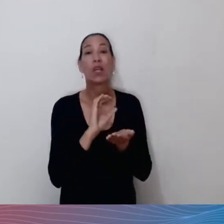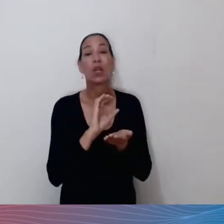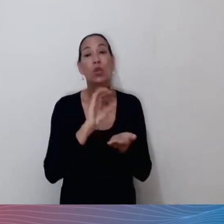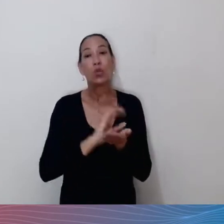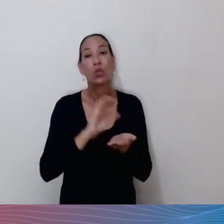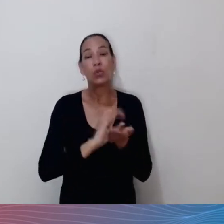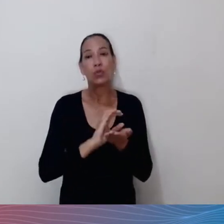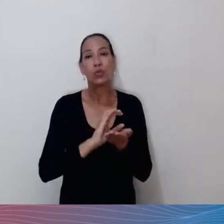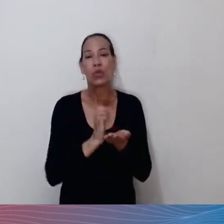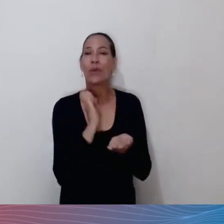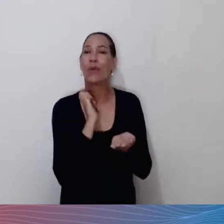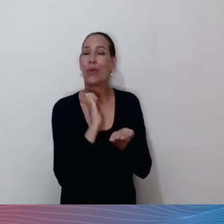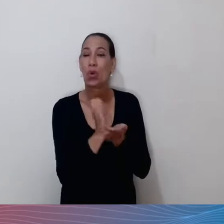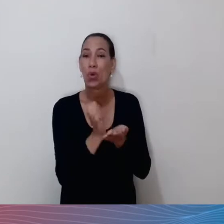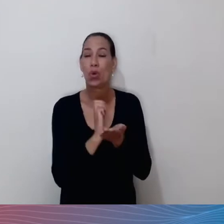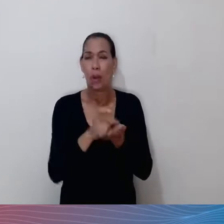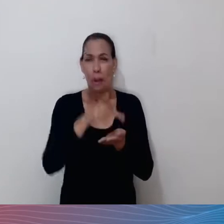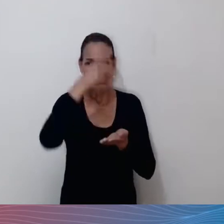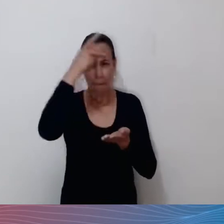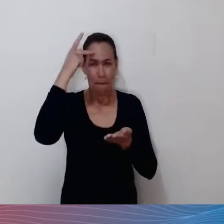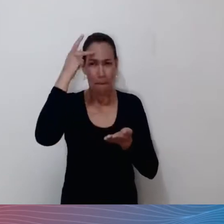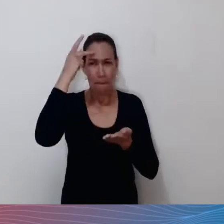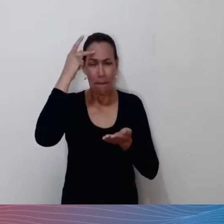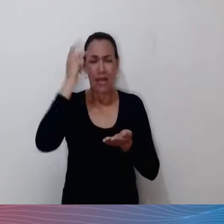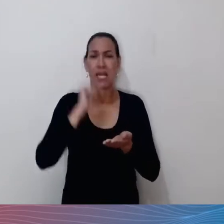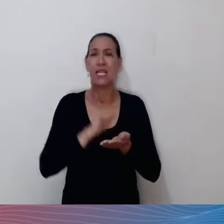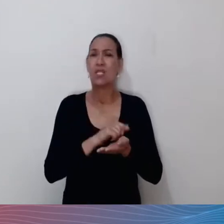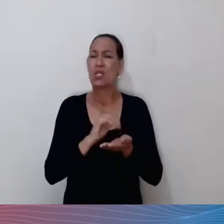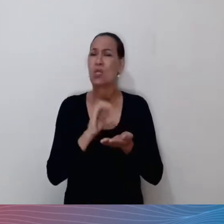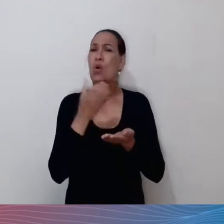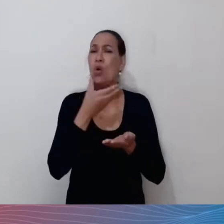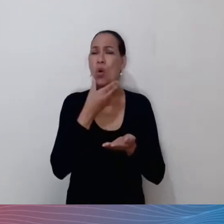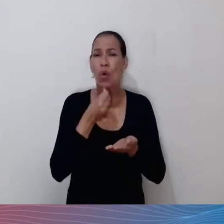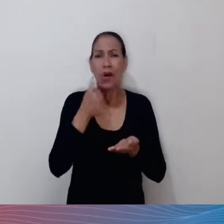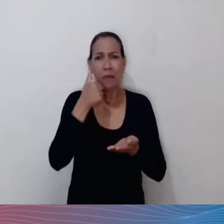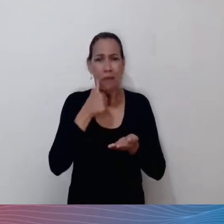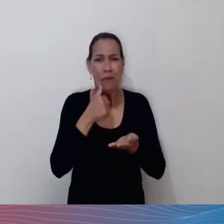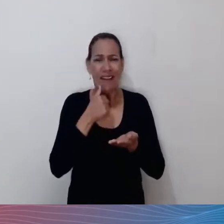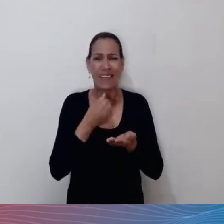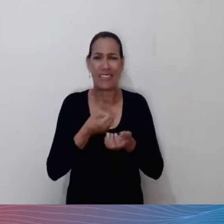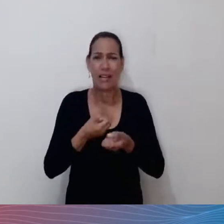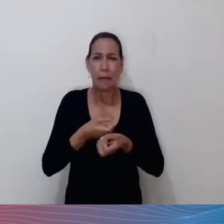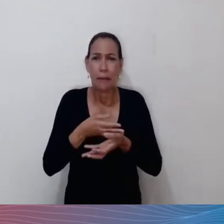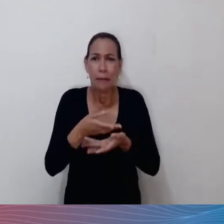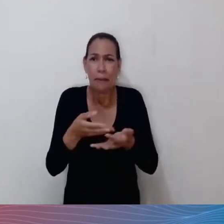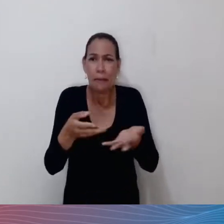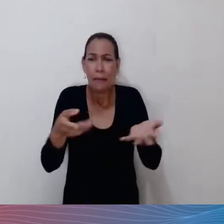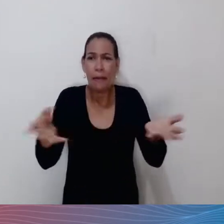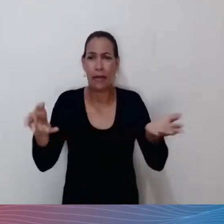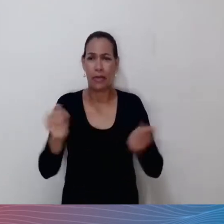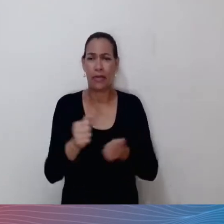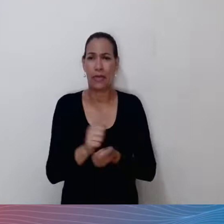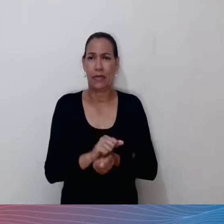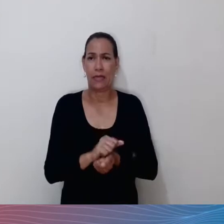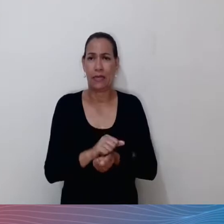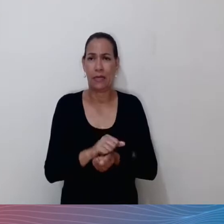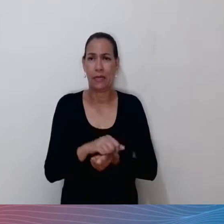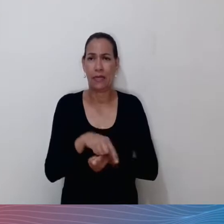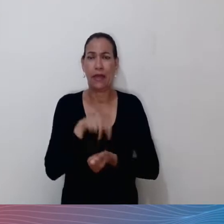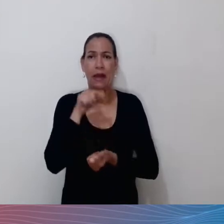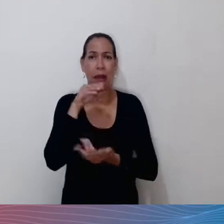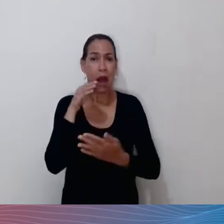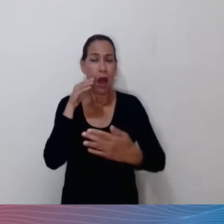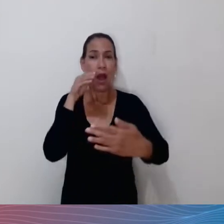para levar a vida. Então a obra e vida são uma coisa só, irmãos. A obra é para levar a